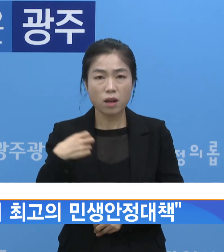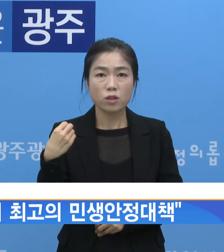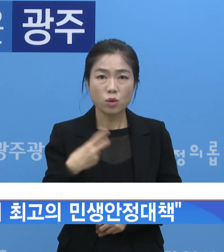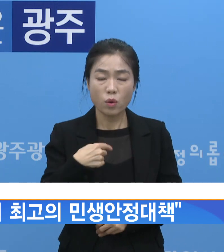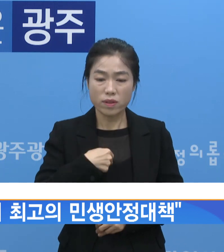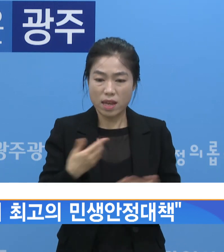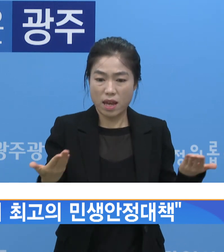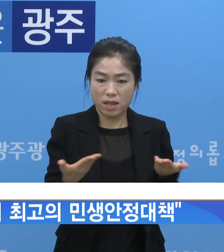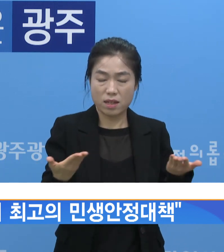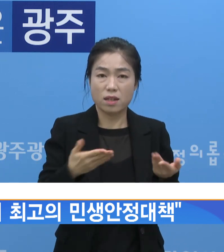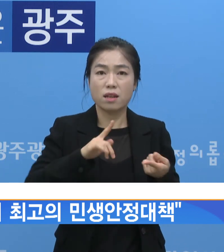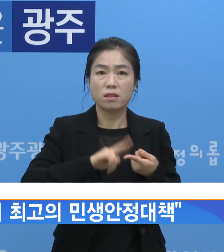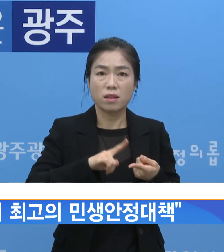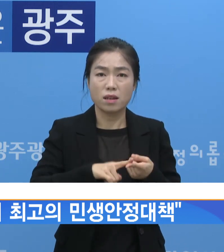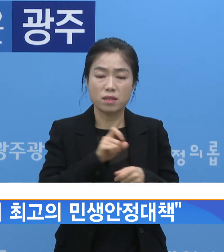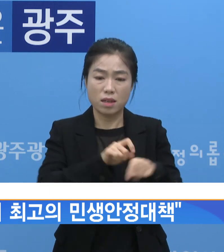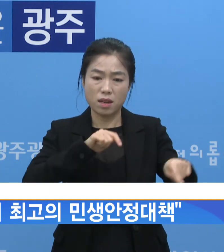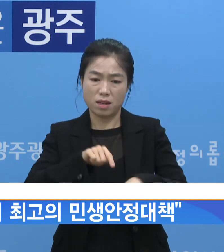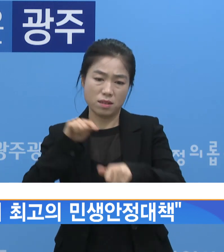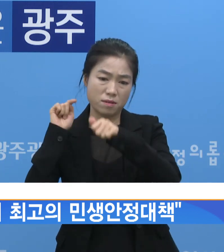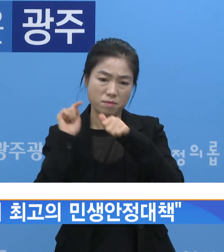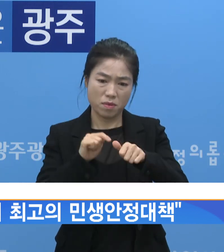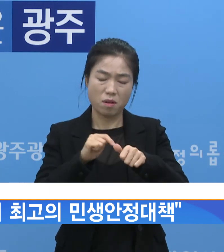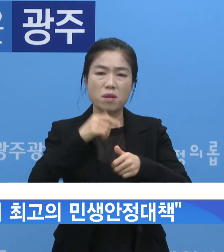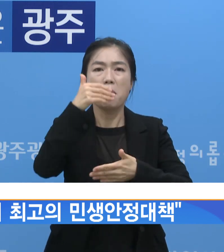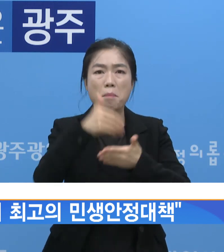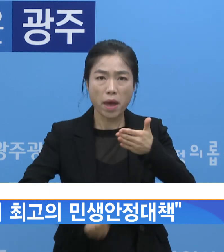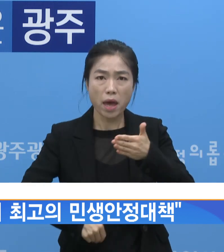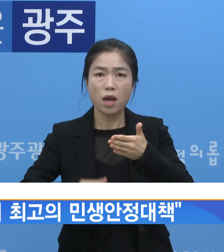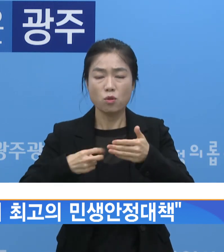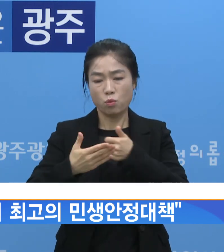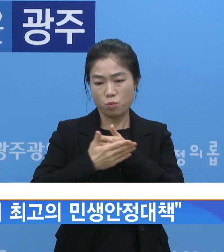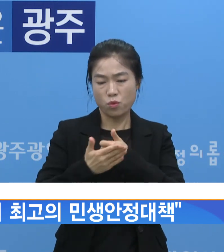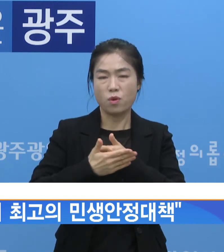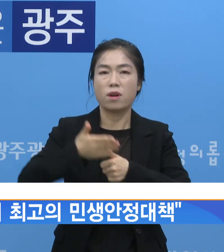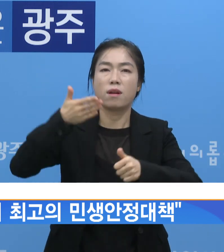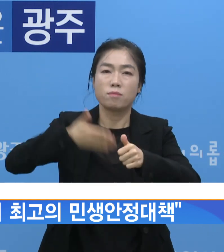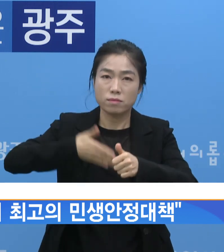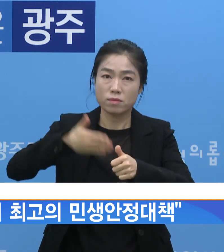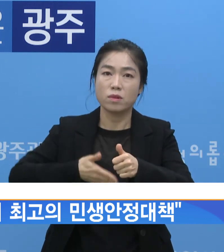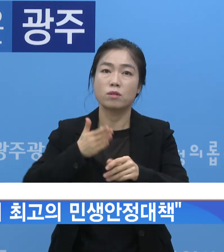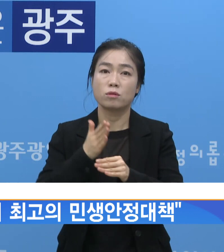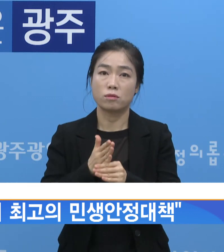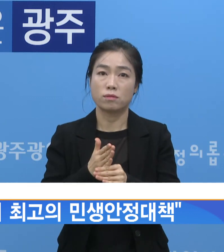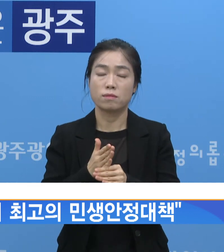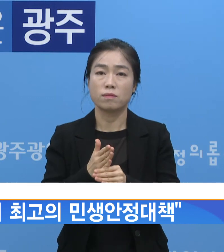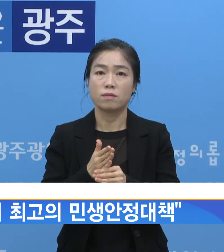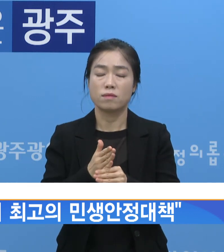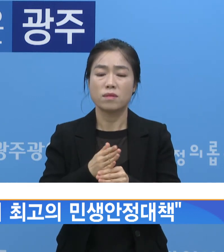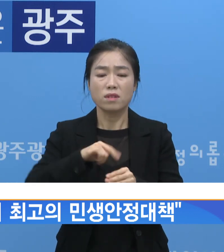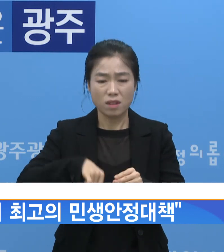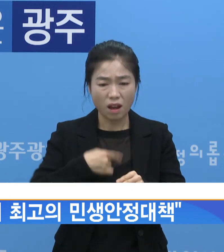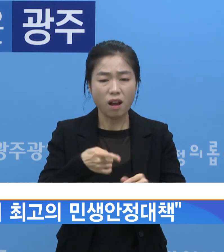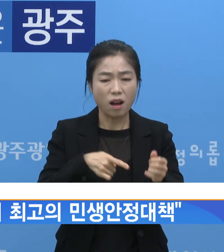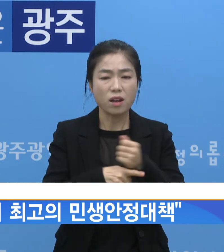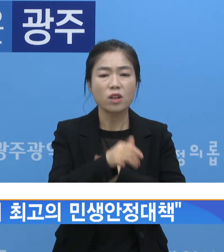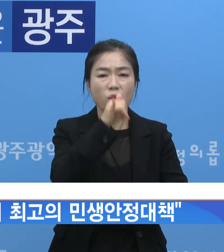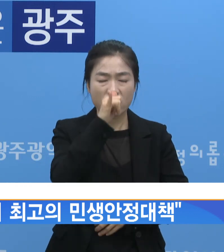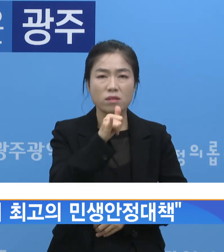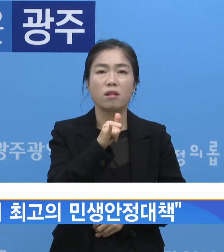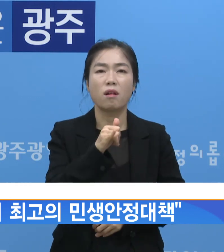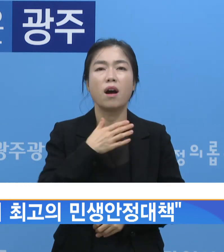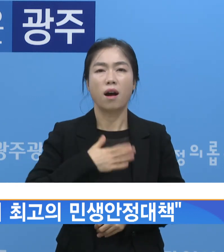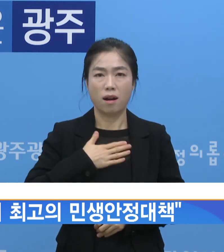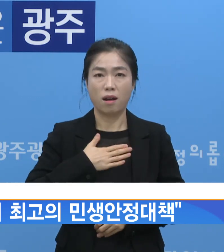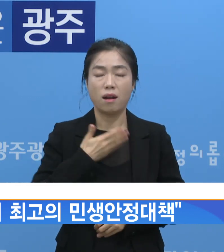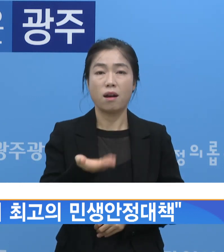자기 직종에 대해 행정명령 외에나 지원을 호소합니다. 나름 다 이유 있는